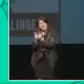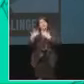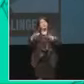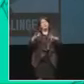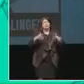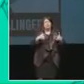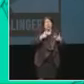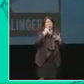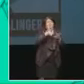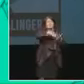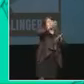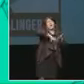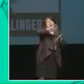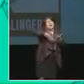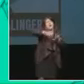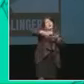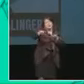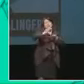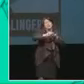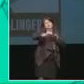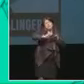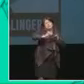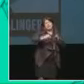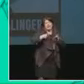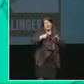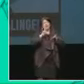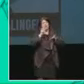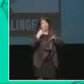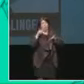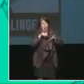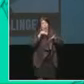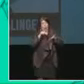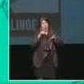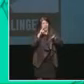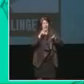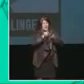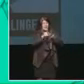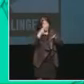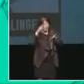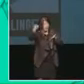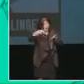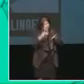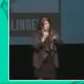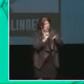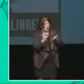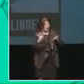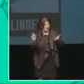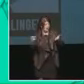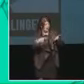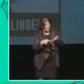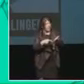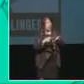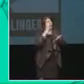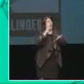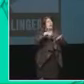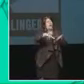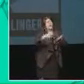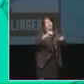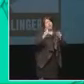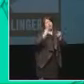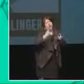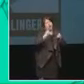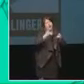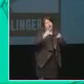dire un testo indispensabile per chiunque voglia cimentarsi in questo genere letterario è tanto letto quanto come dire